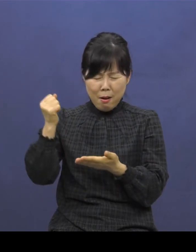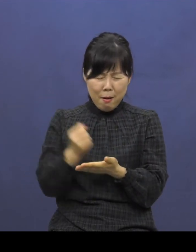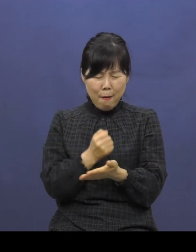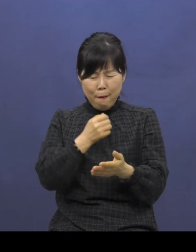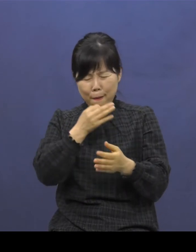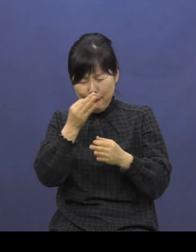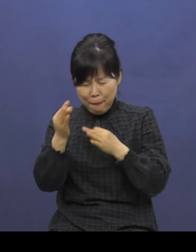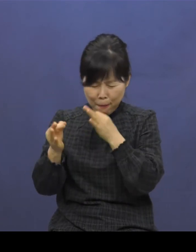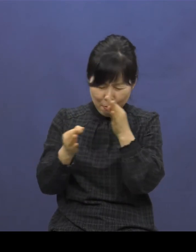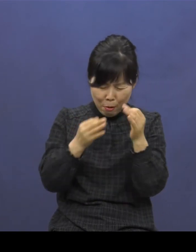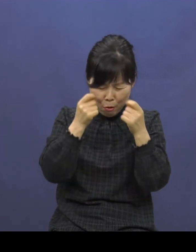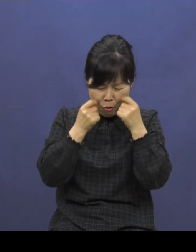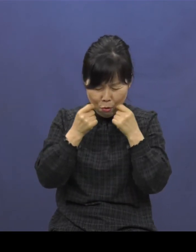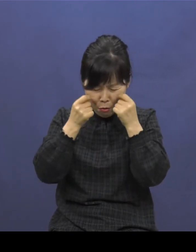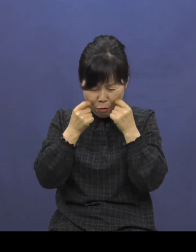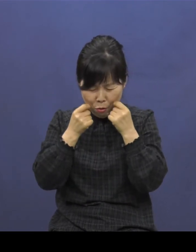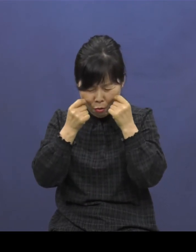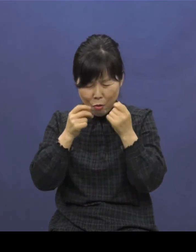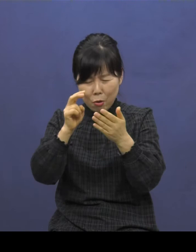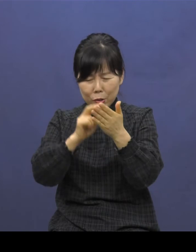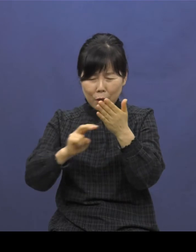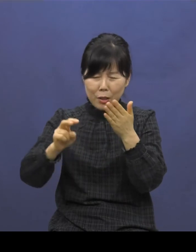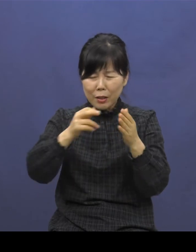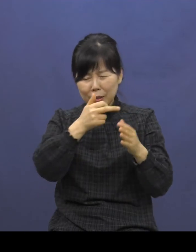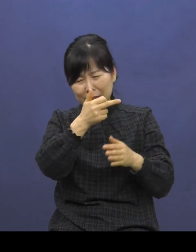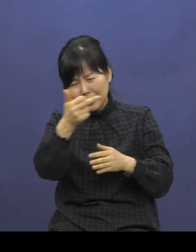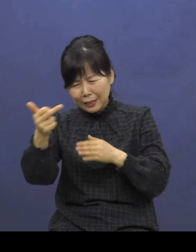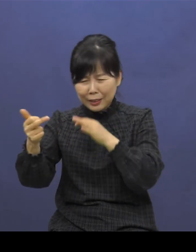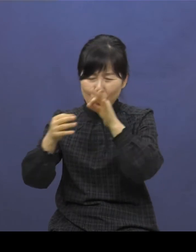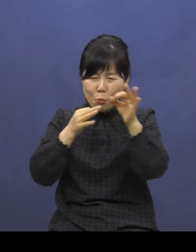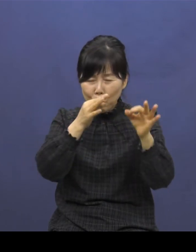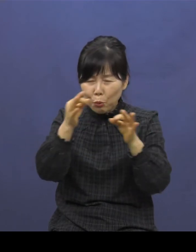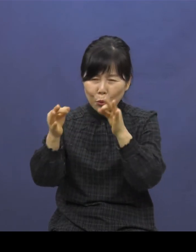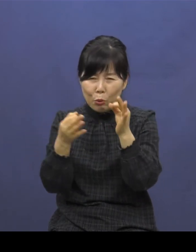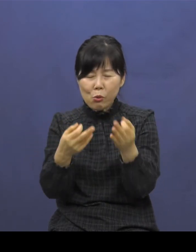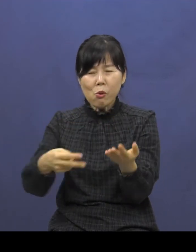통곡하면서 그 찬양을 부르면서 그 자리에서 일어선 거예요.